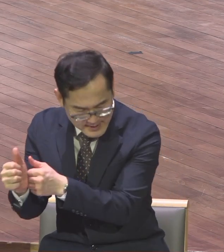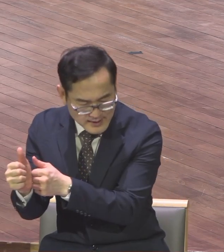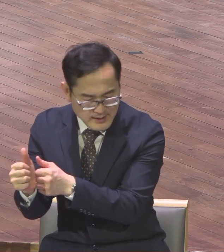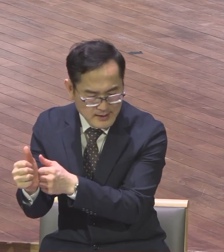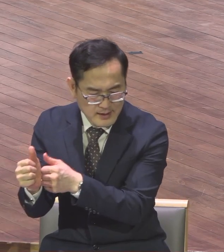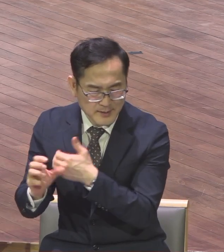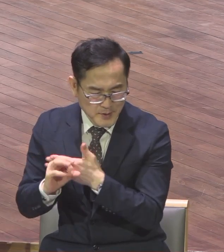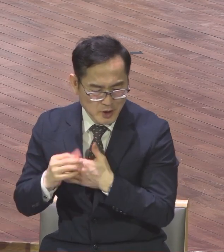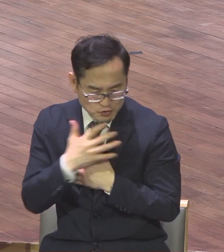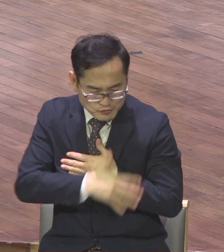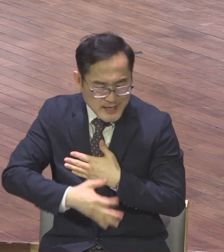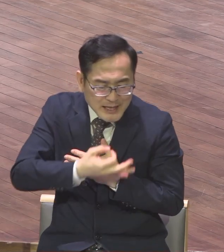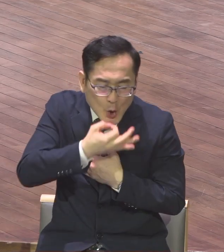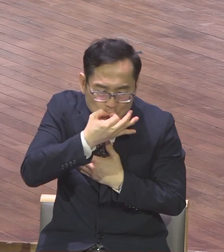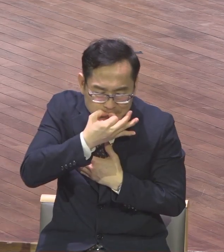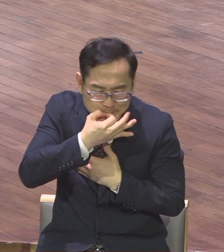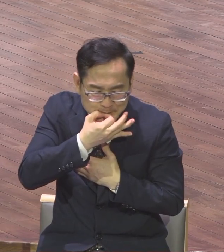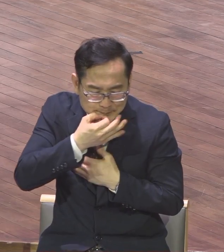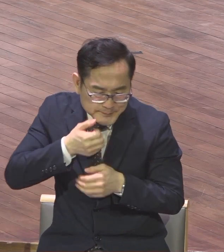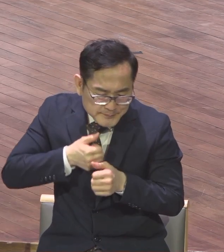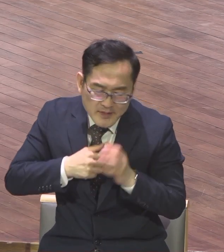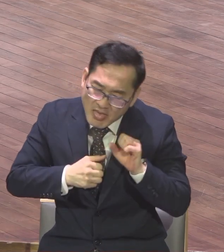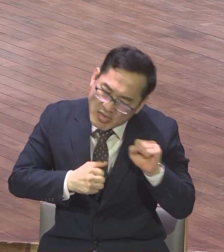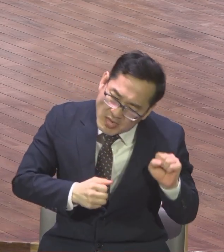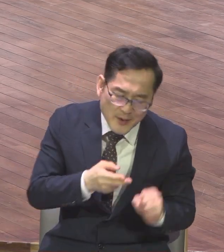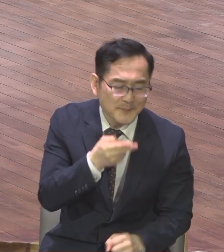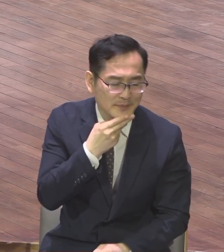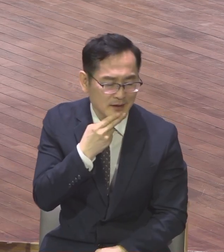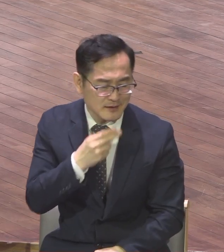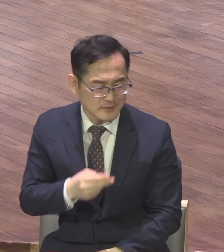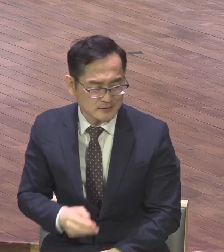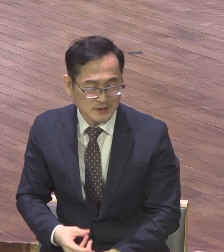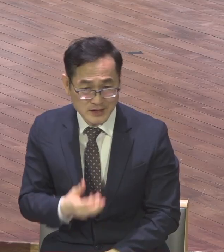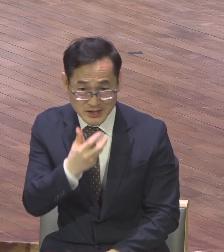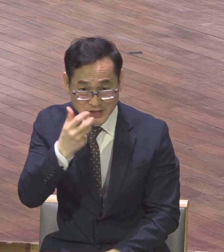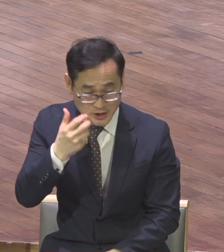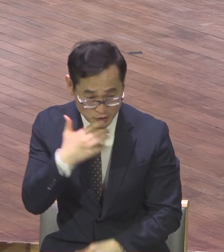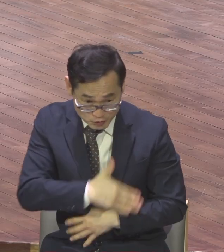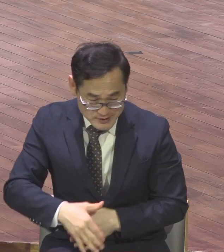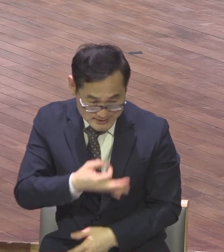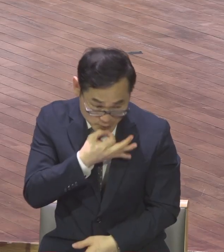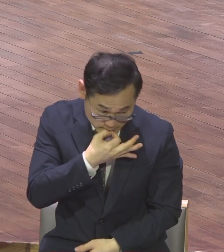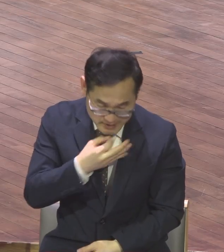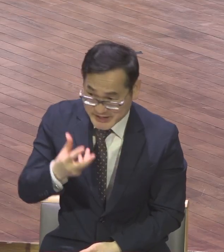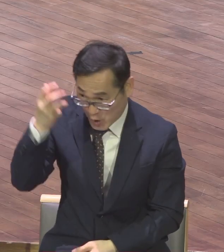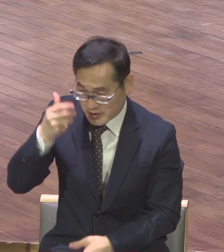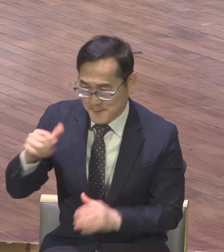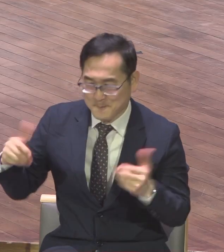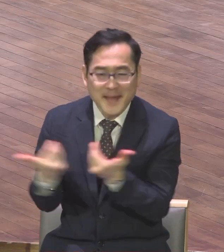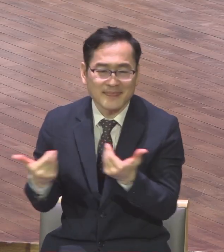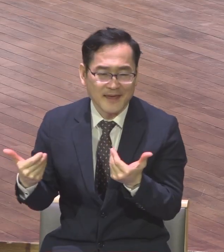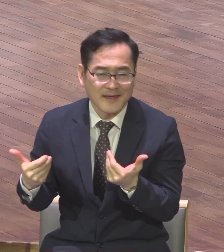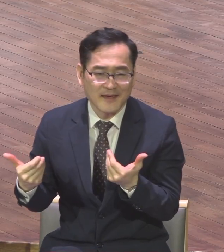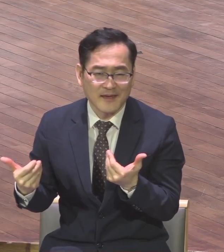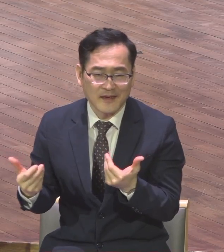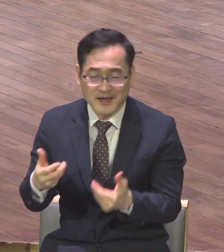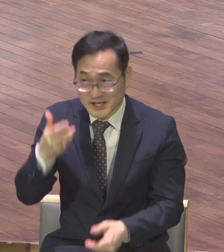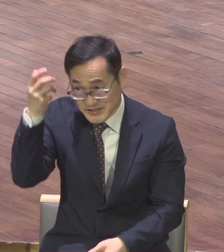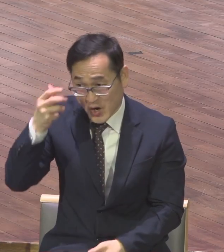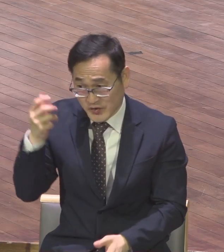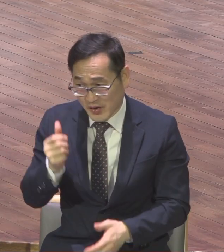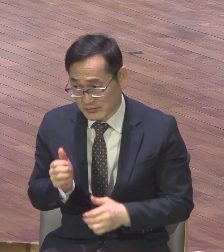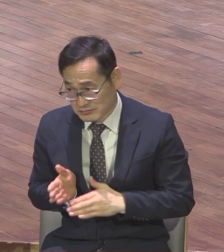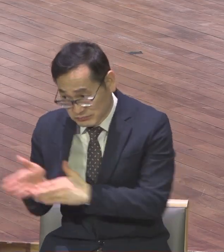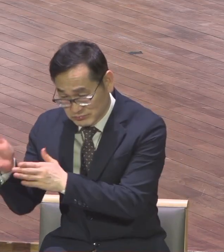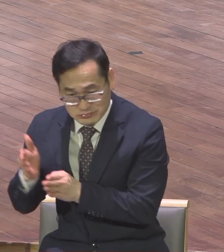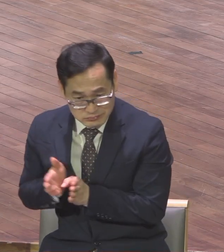행하라. 그리하면 육체의 욕심을 이루지 아니하리라. 육체의 소욕은 성령을 거스르고 성령은 육체를